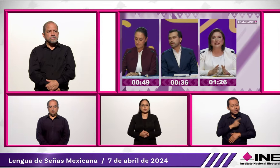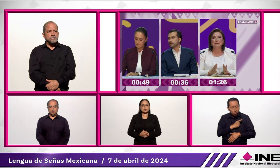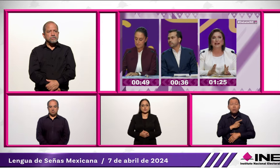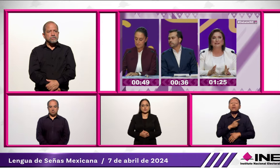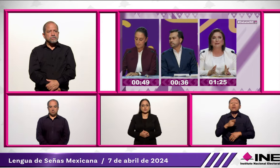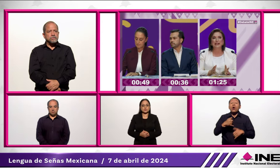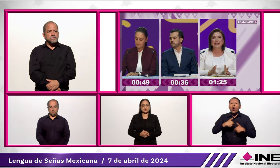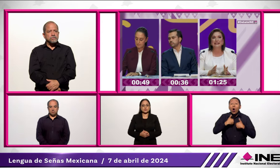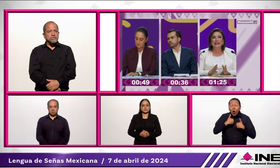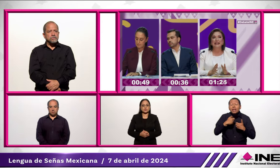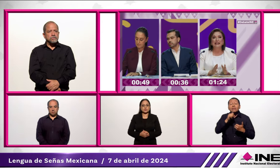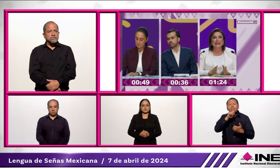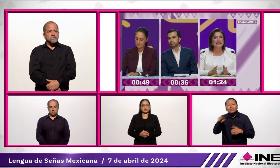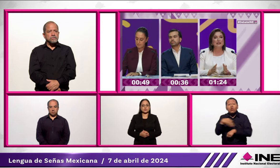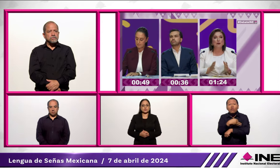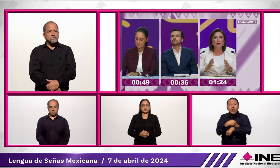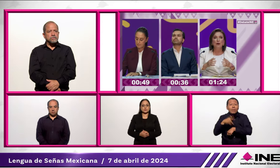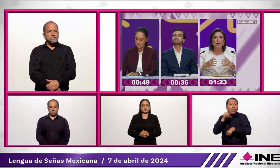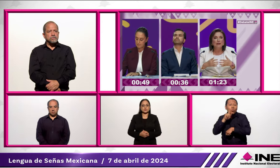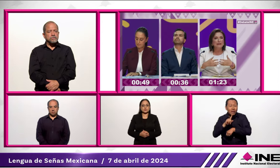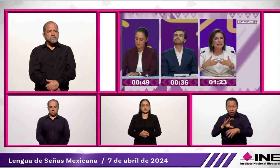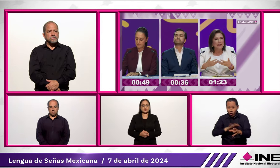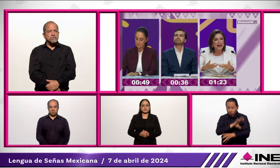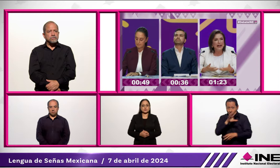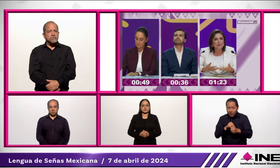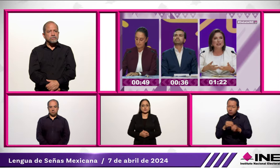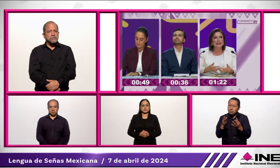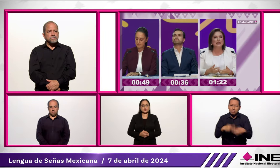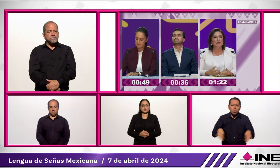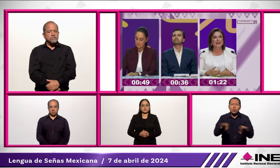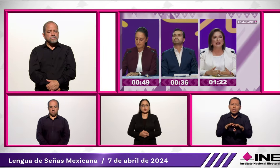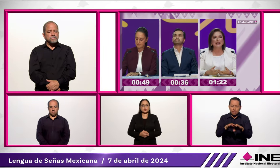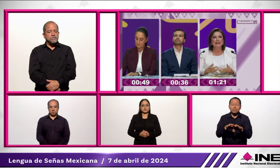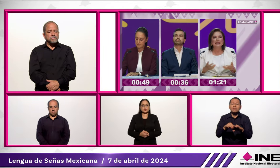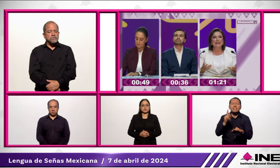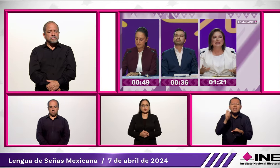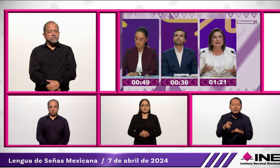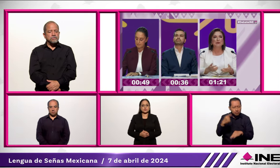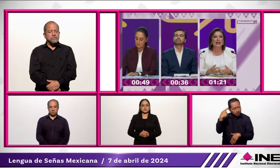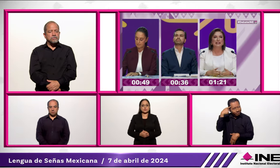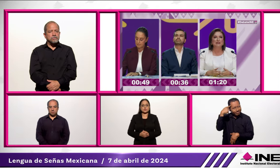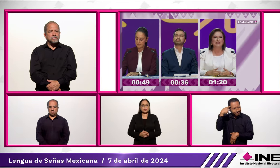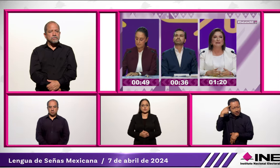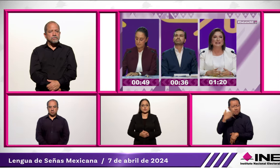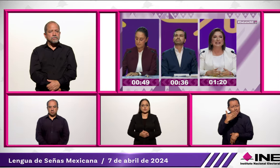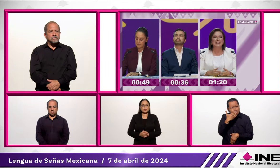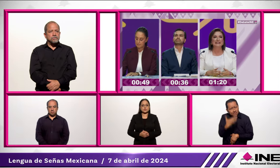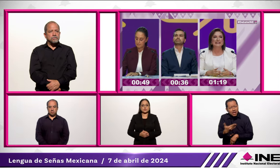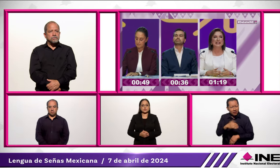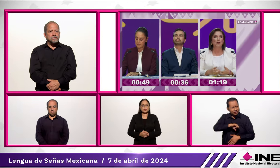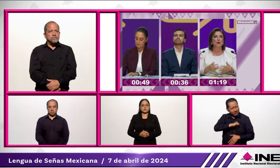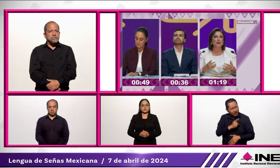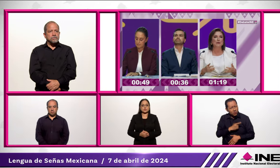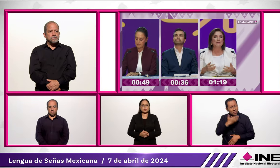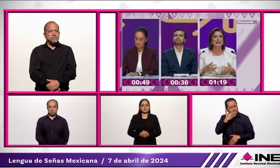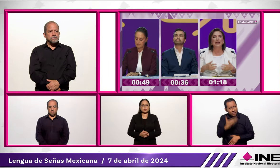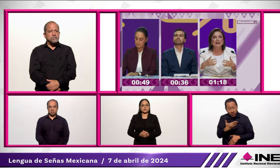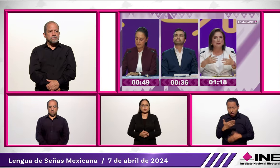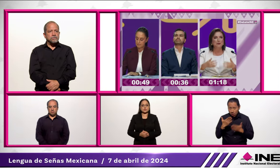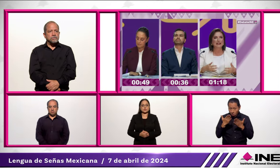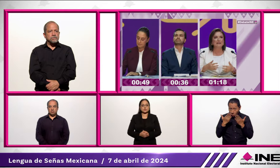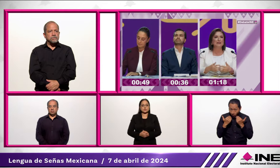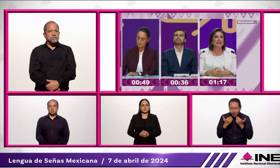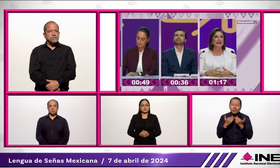las mujeres, para las familias. Y si no trabajamos en la salud mental, este tipo de agresiones van a seguir existiendo. Y